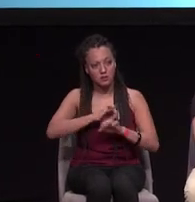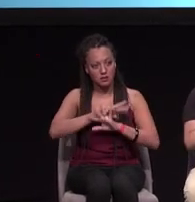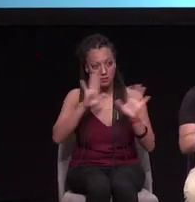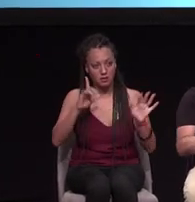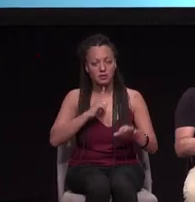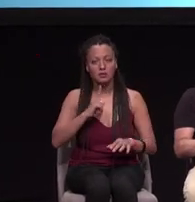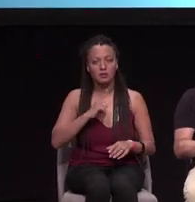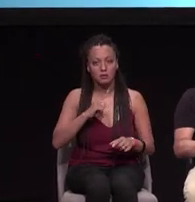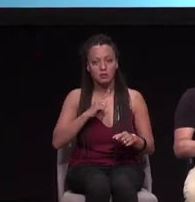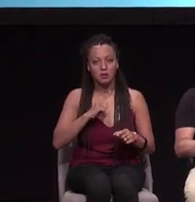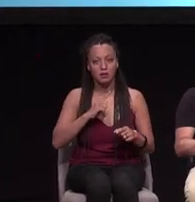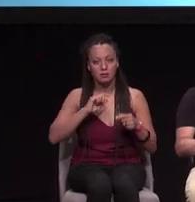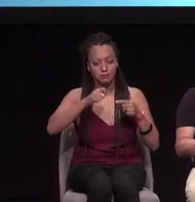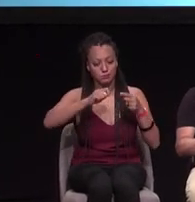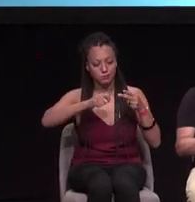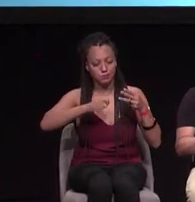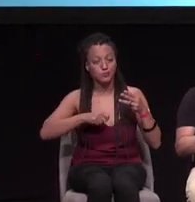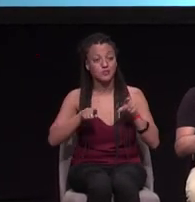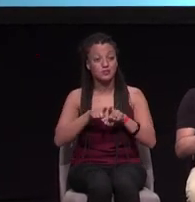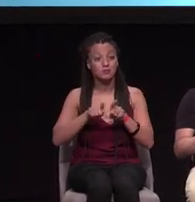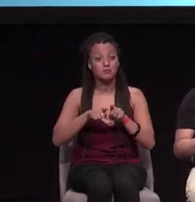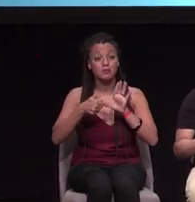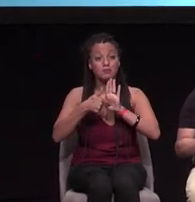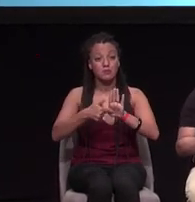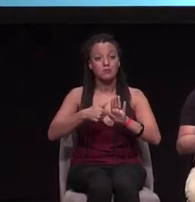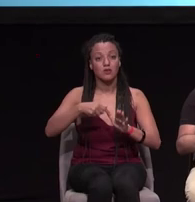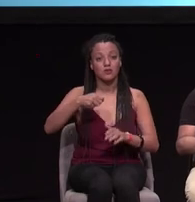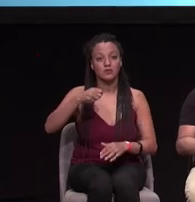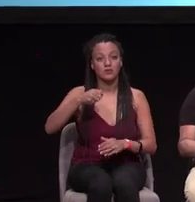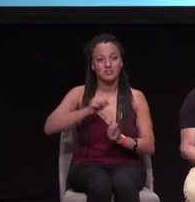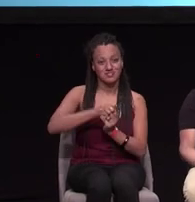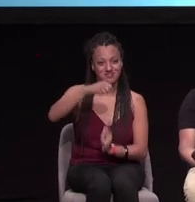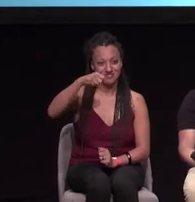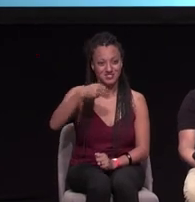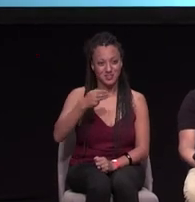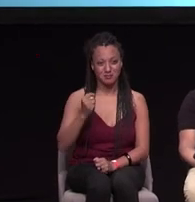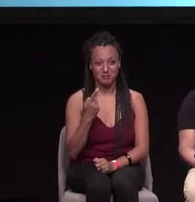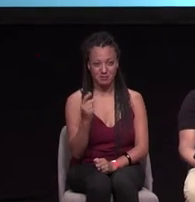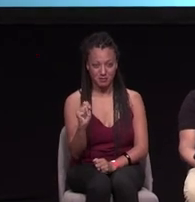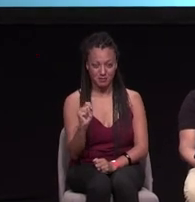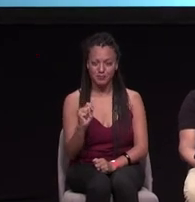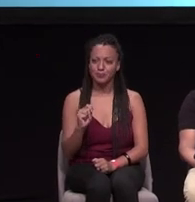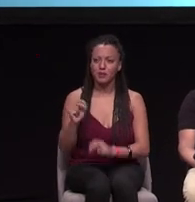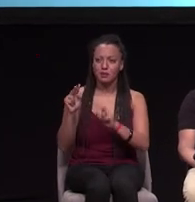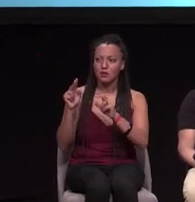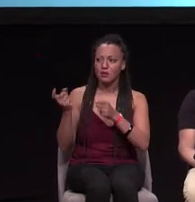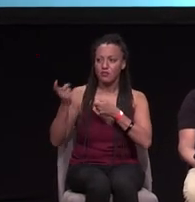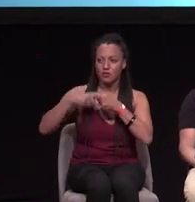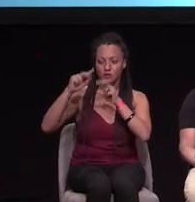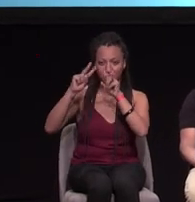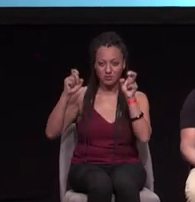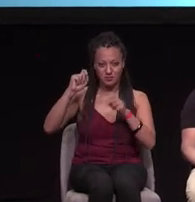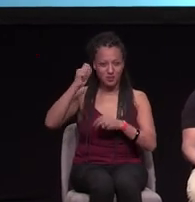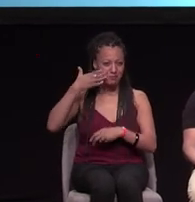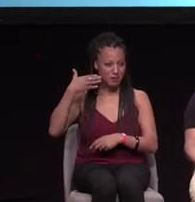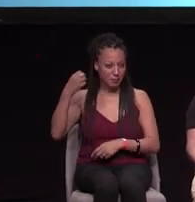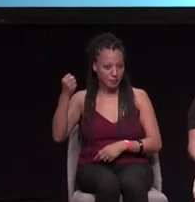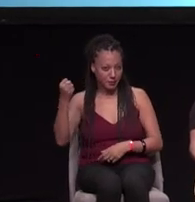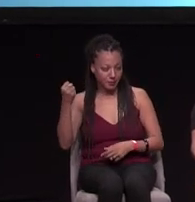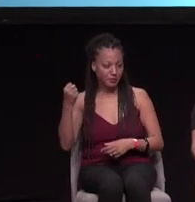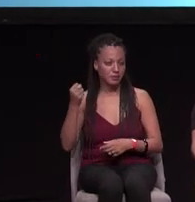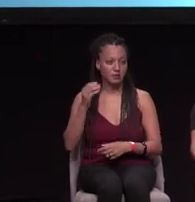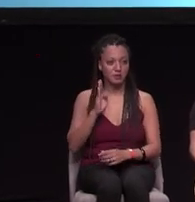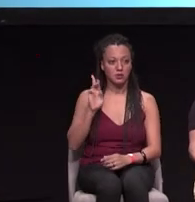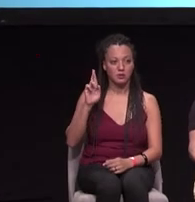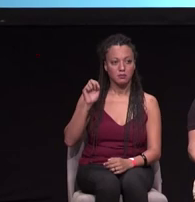tem uma definição melhor geográfica inclusive vai voltando à questão da branquitude do racismo essa idéia de nação